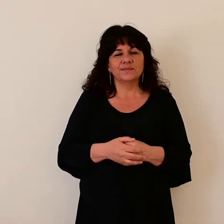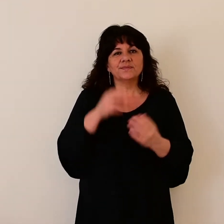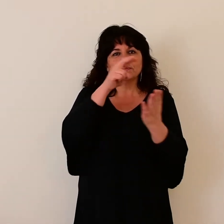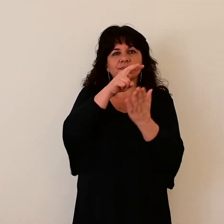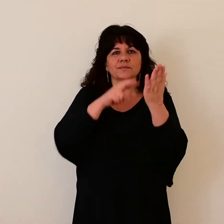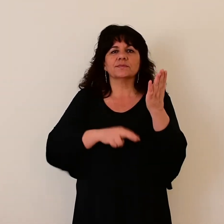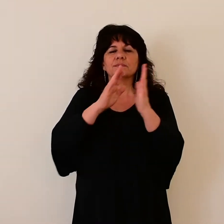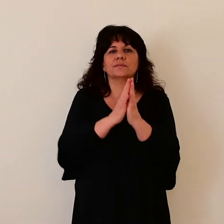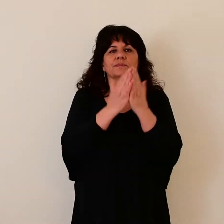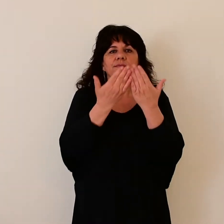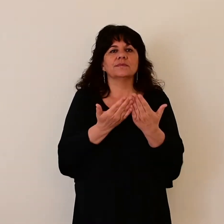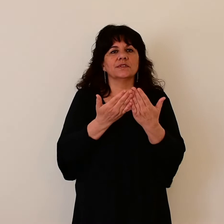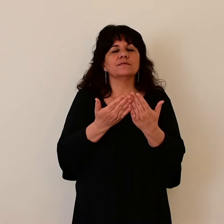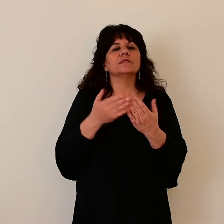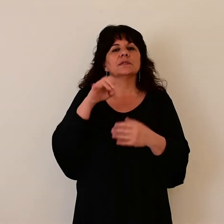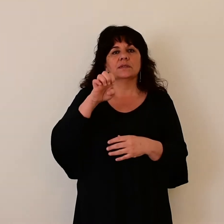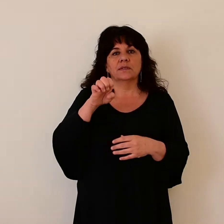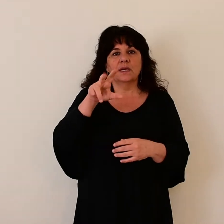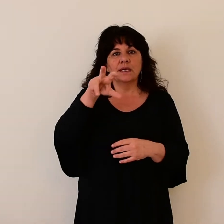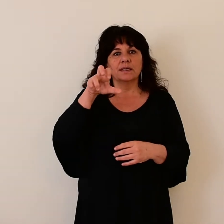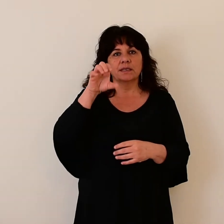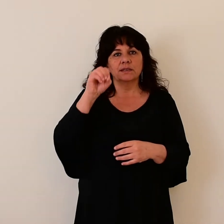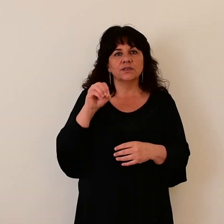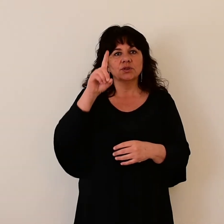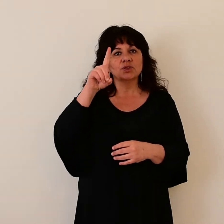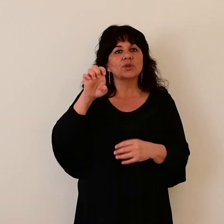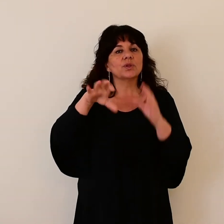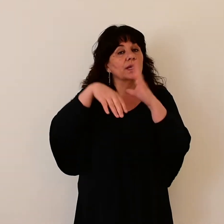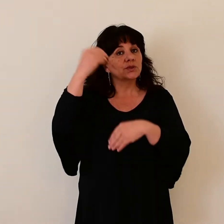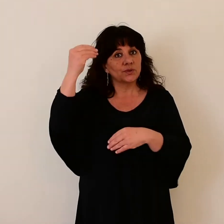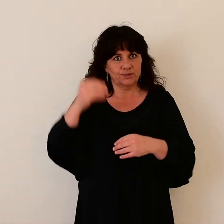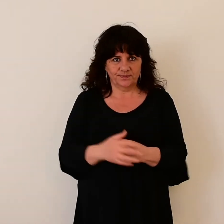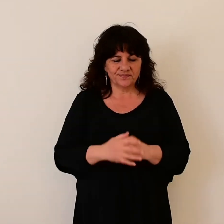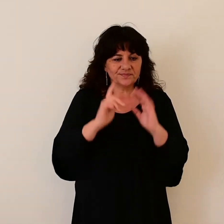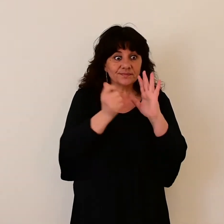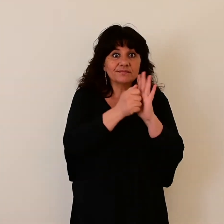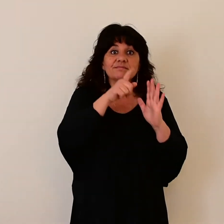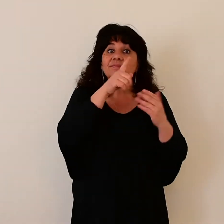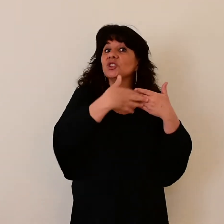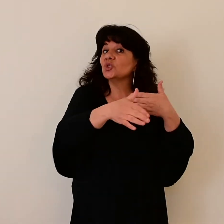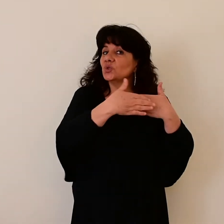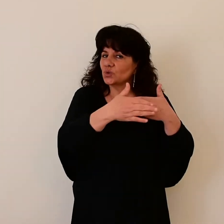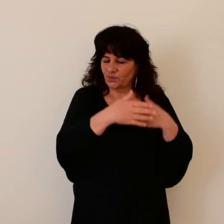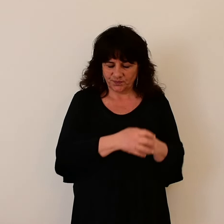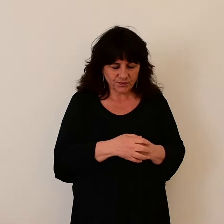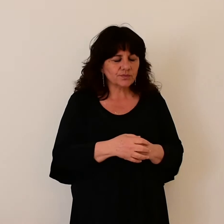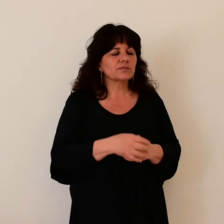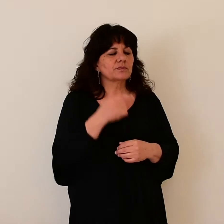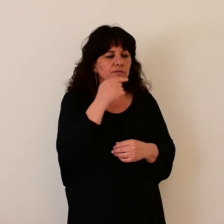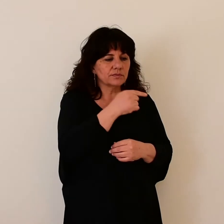Lecture du livre de l'Exode. En ces jours-là, Moïse était berger du troupeau de son